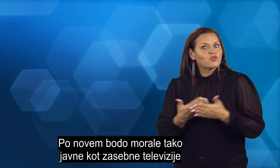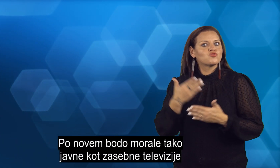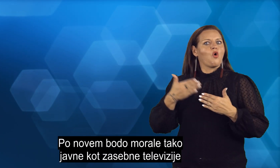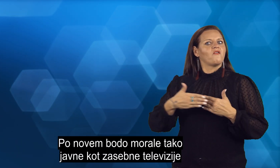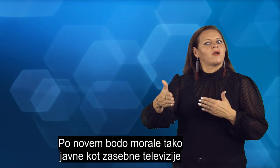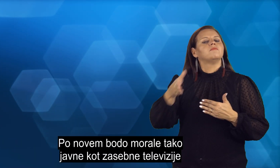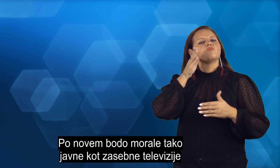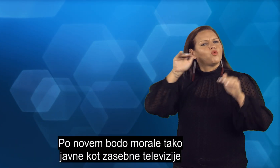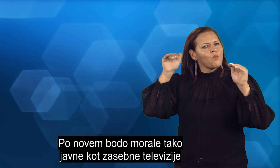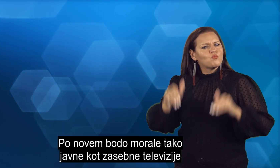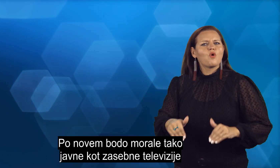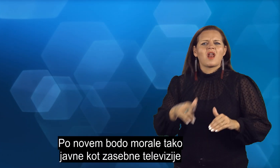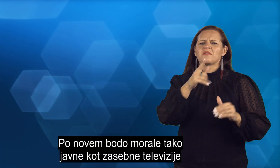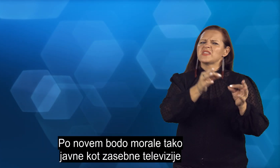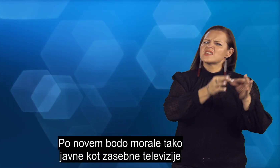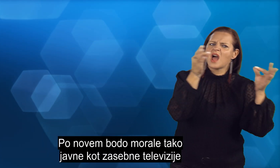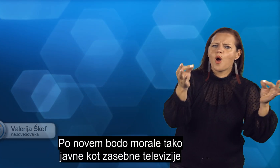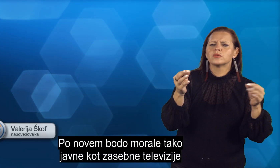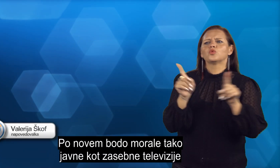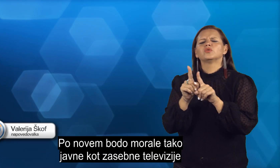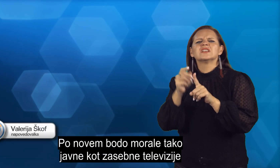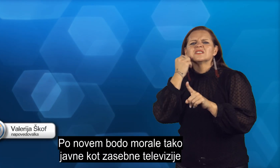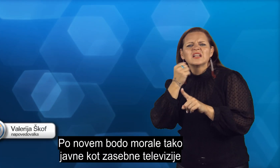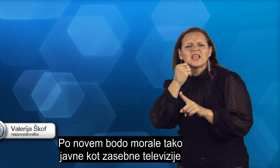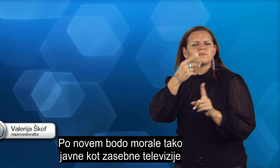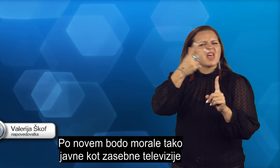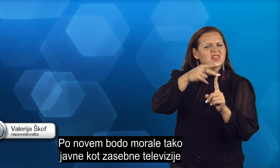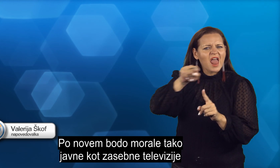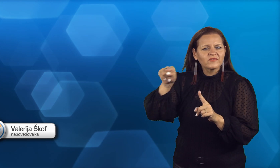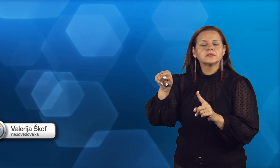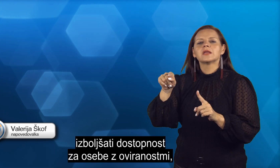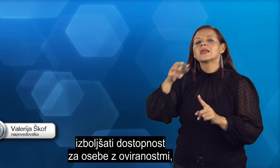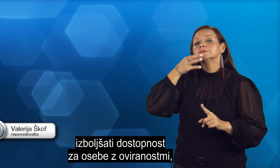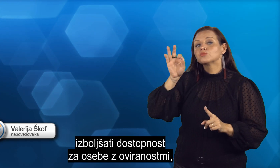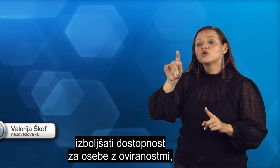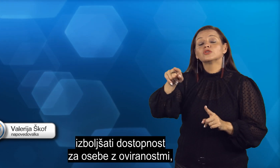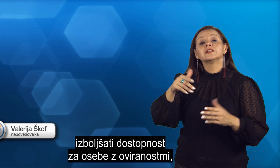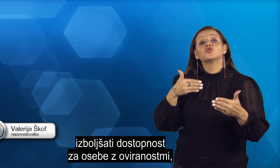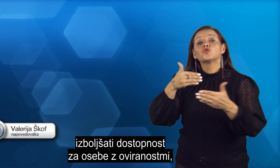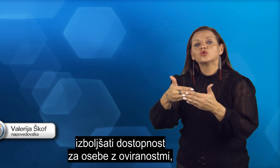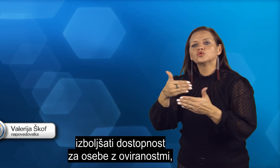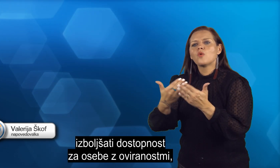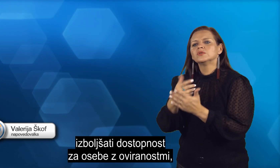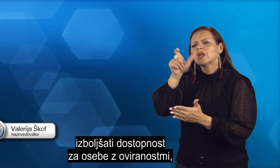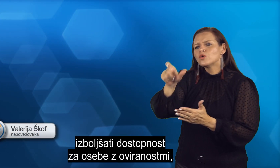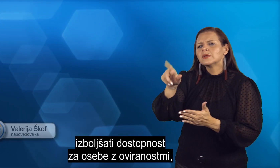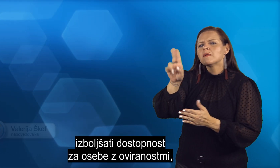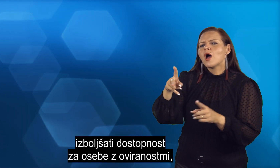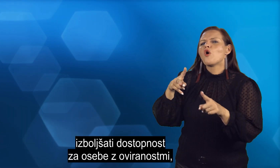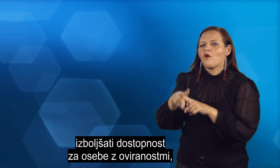Po novem bodo morale tako javne kot zasebne televizije izboljšati dostopnost za osebe z oviranostmi.